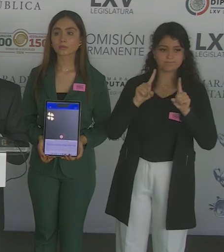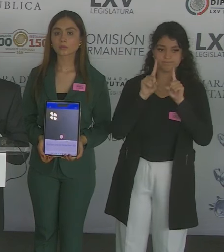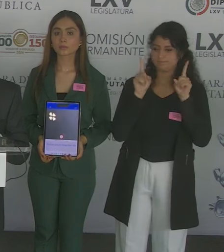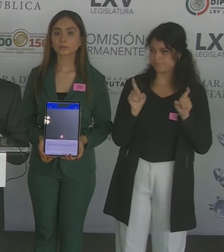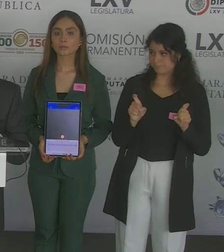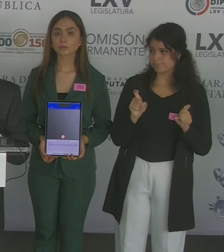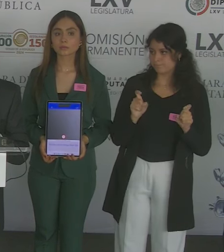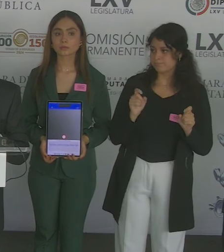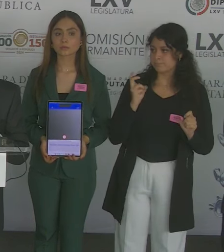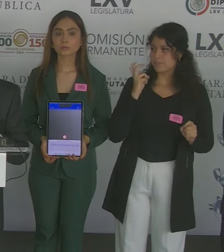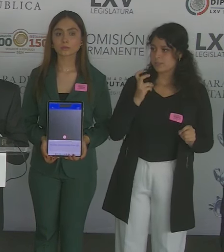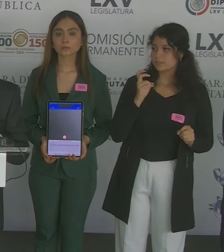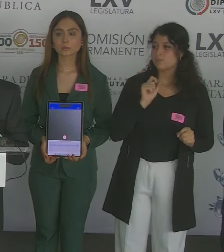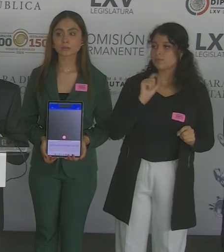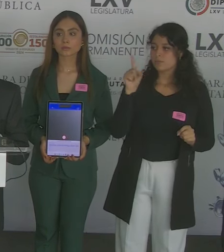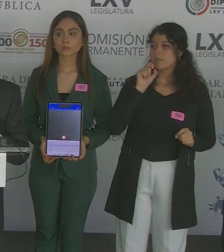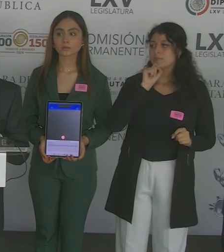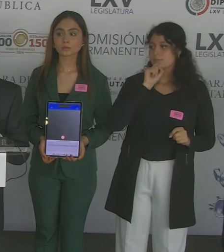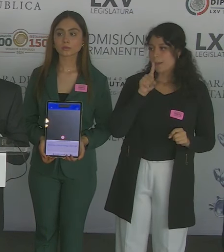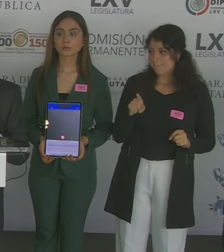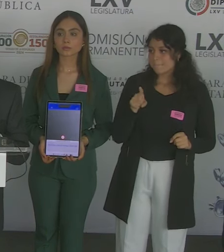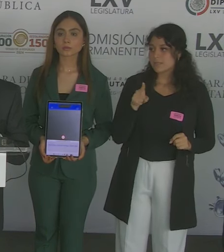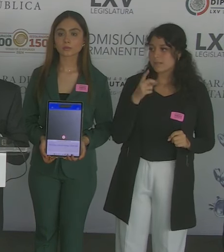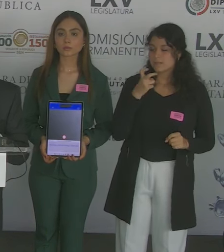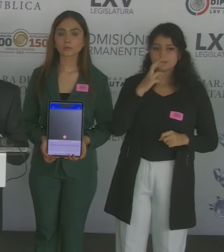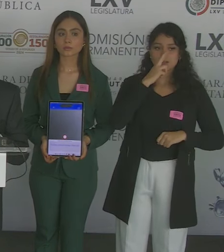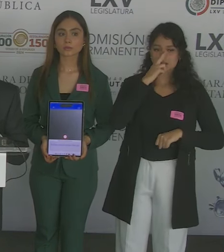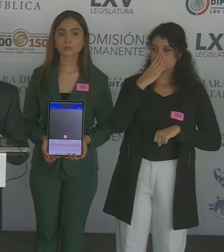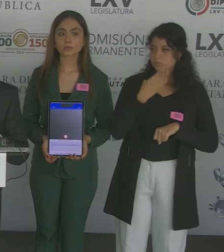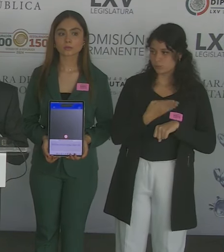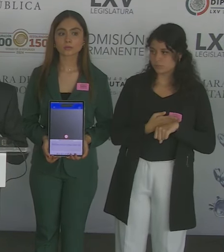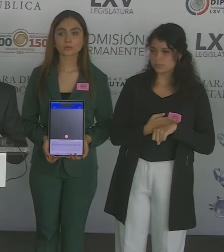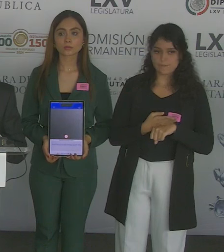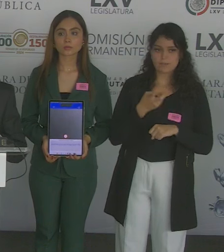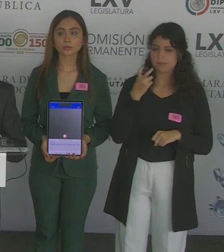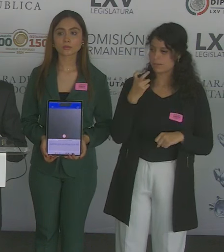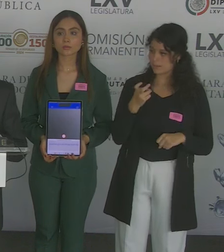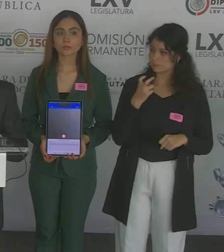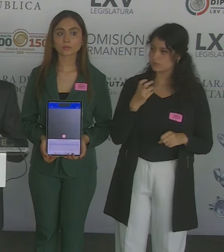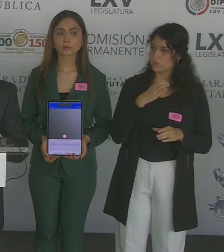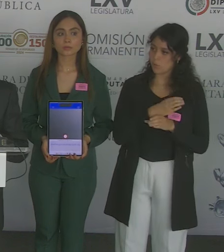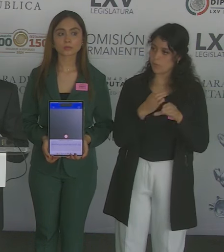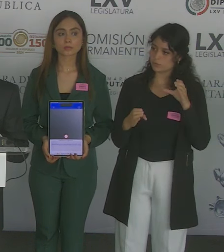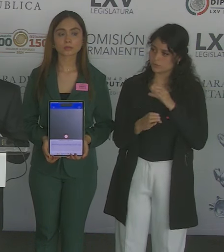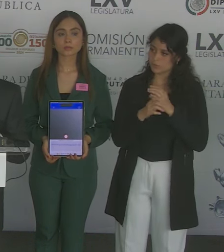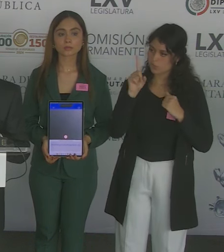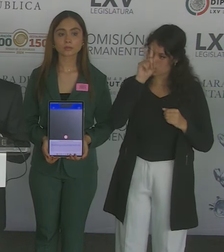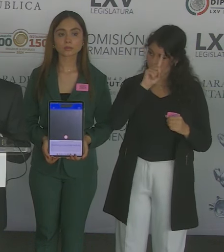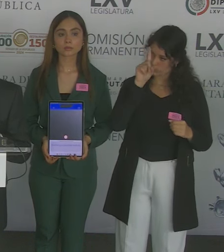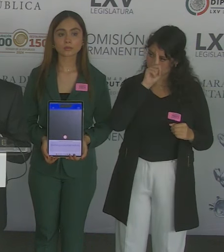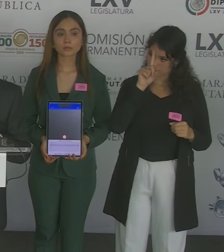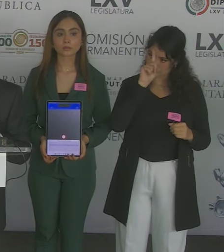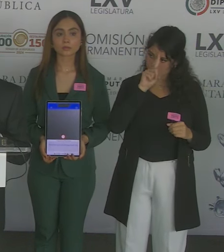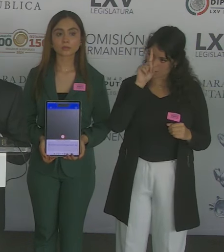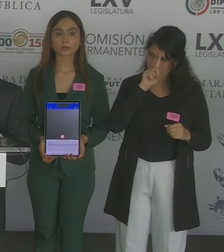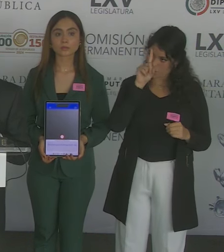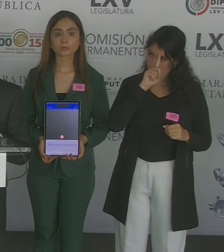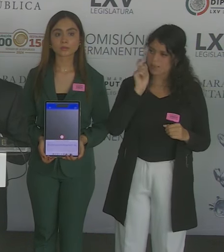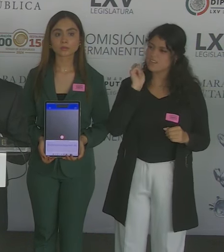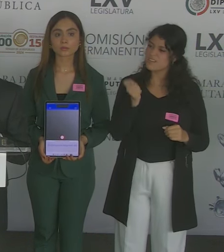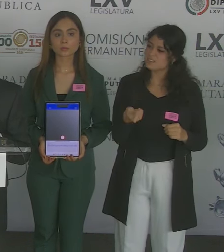supuesto también lo que corresponde a precisar las sanciones en lo relativo al consejo de la judicatura entre